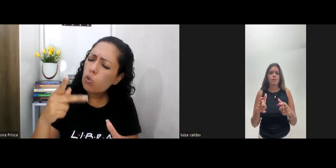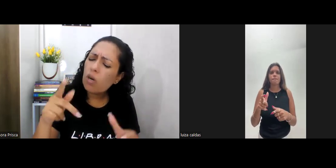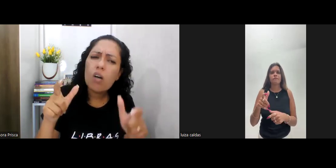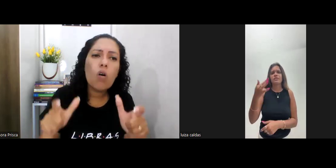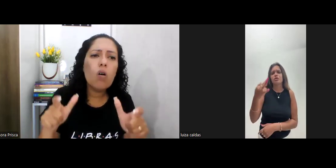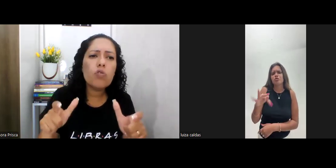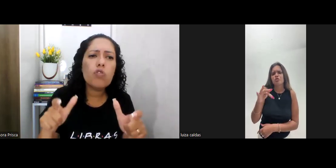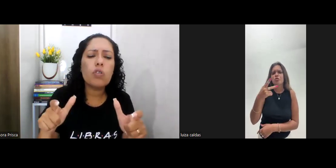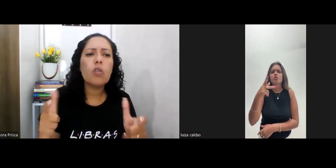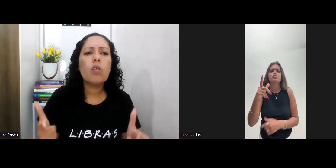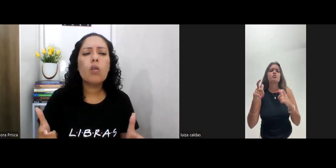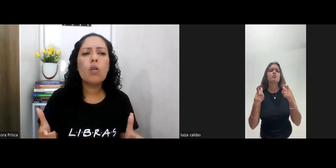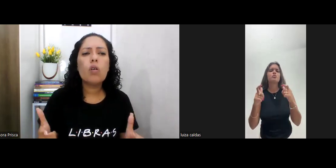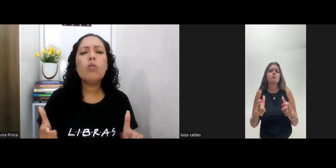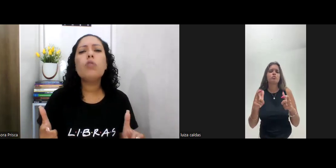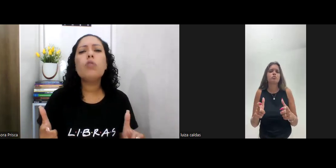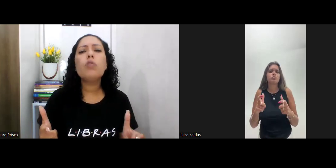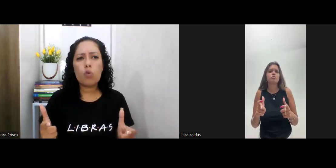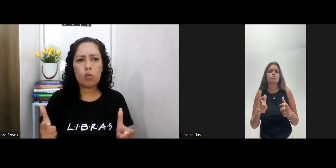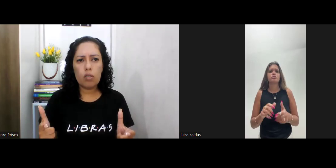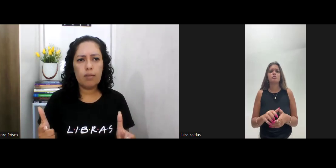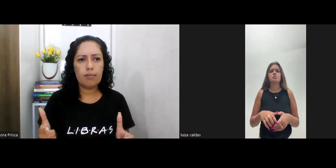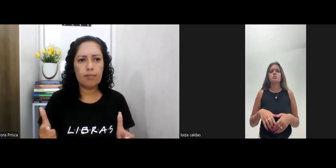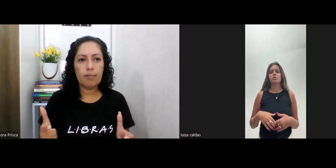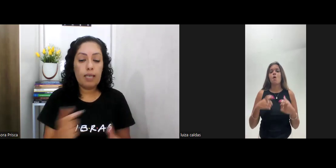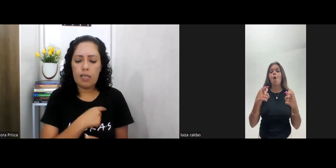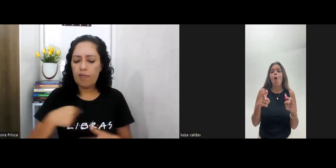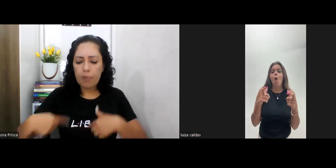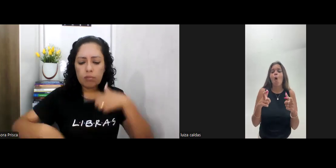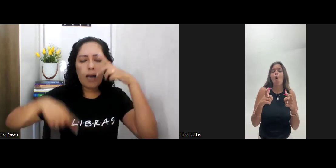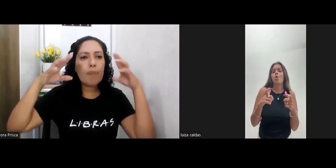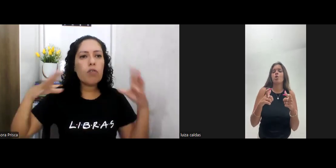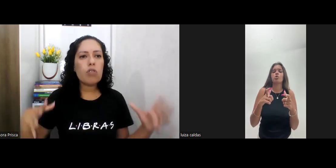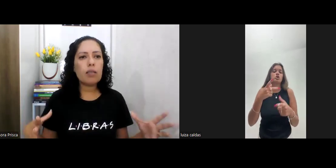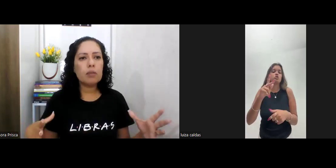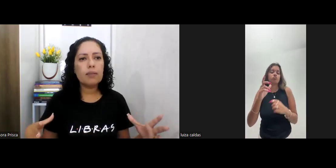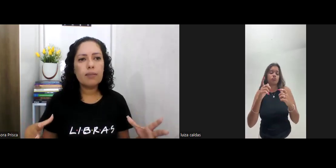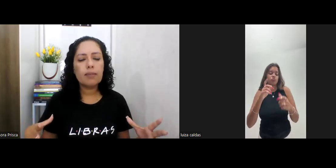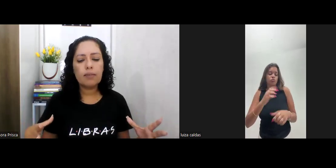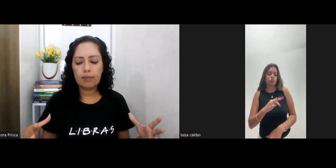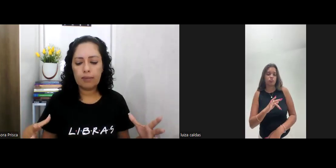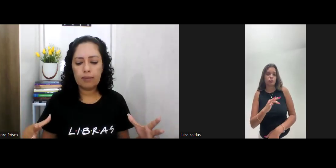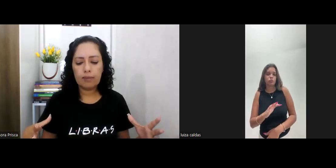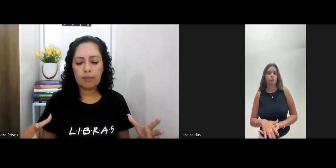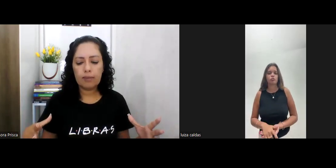Dor sua. Onde? Onde é a sua dor? E aí ele vai apontar para onde é a dor.